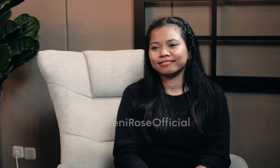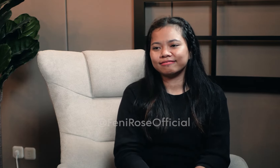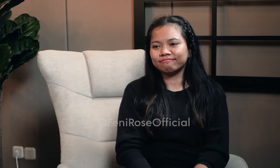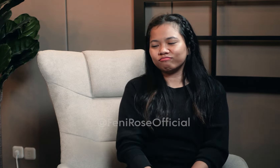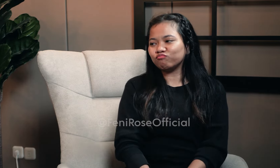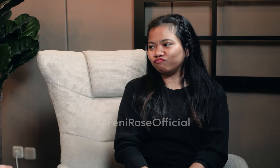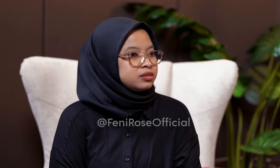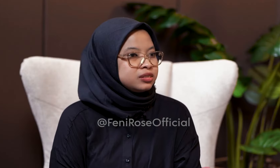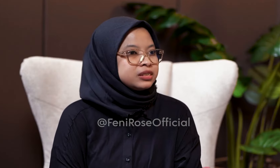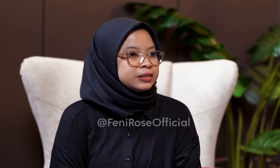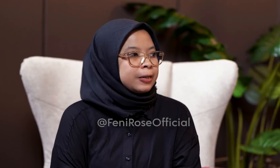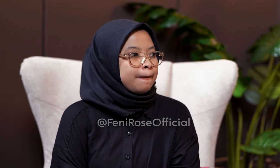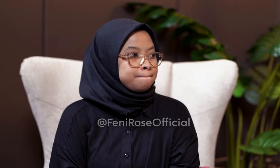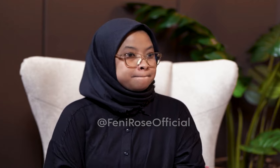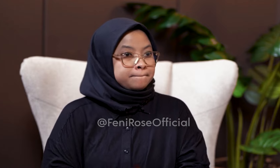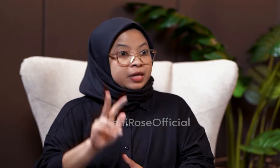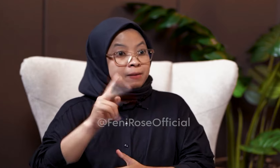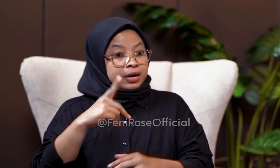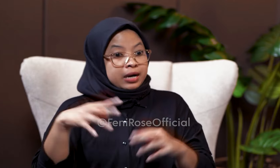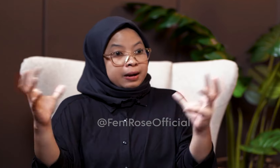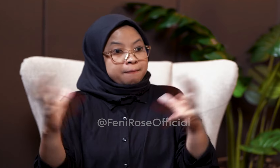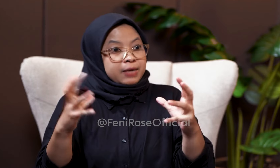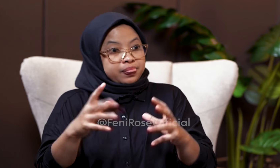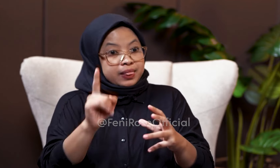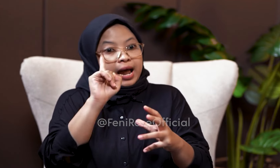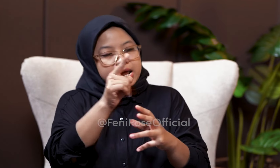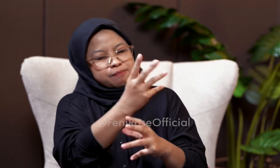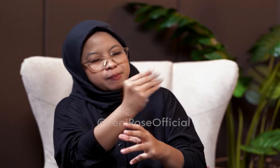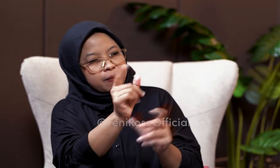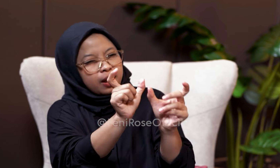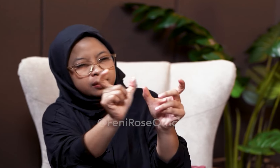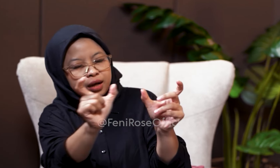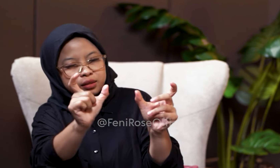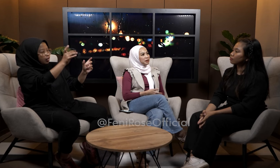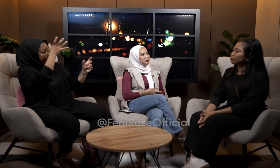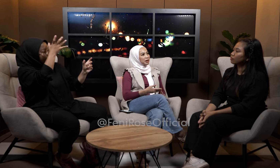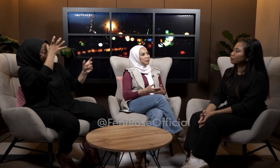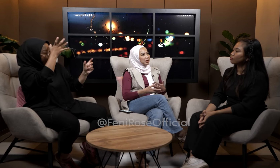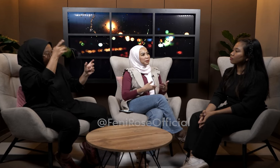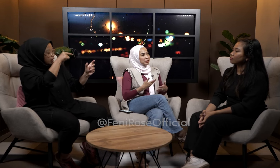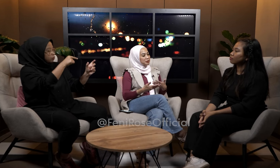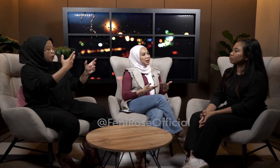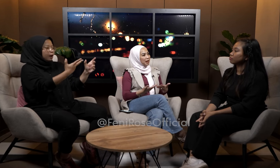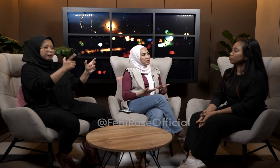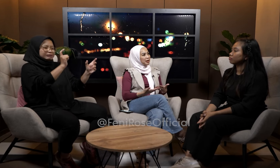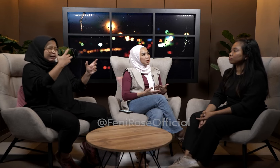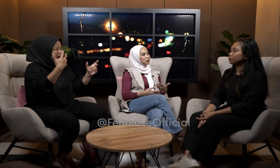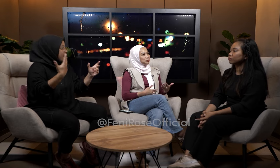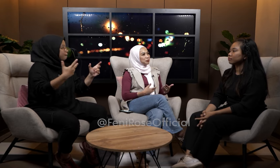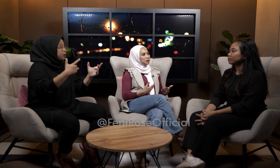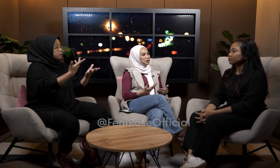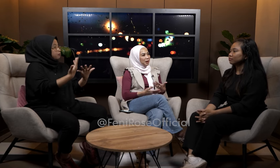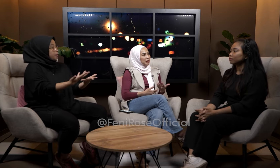itu masing-masing sih Nah Kemarin pada saat kamu menemukan ada istilah yang kamu belum tahu ini bagaimana menterjemahkannya itu